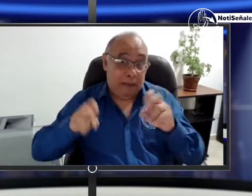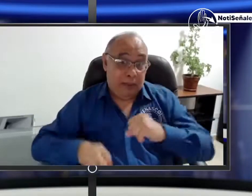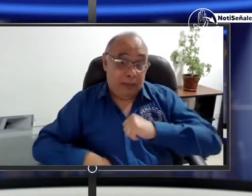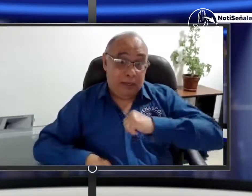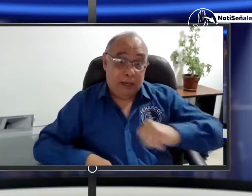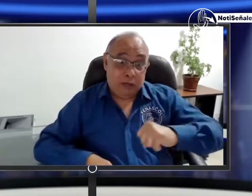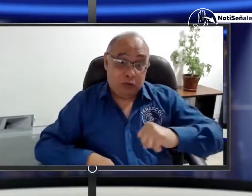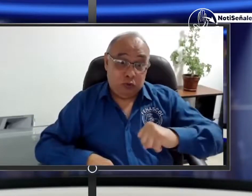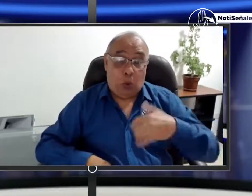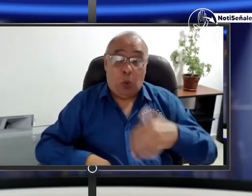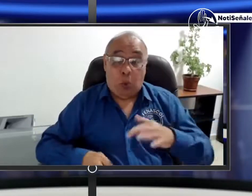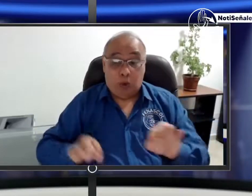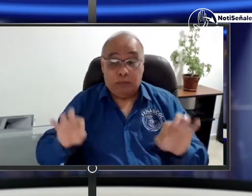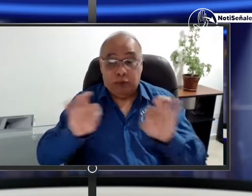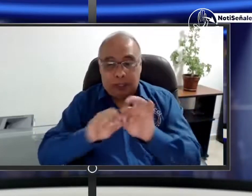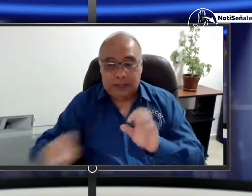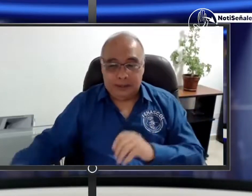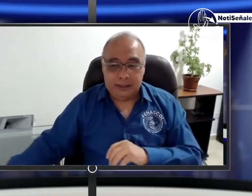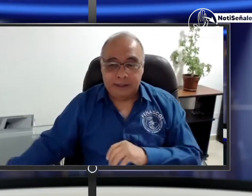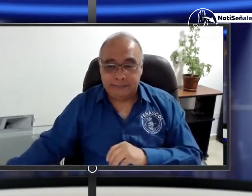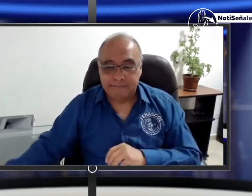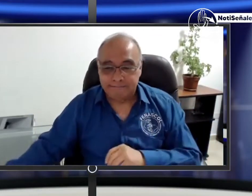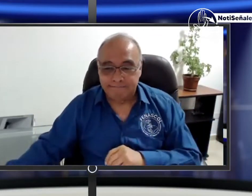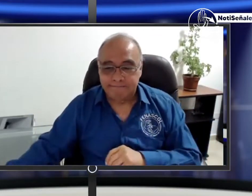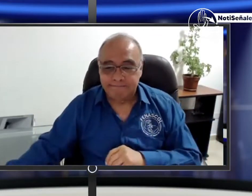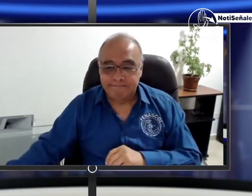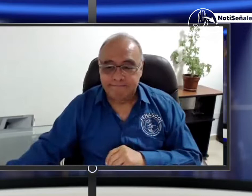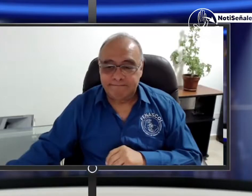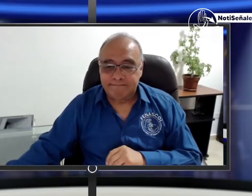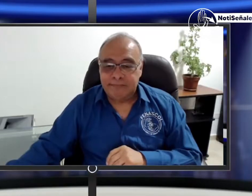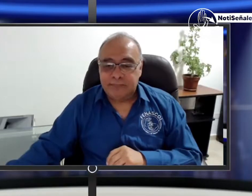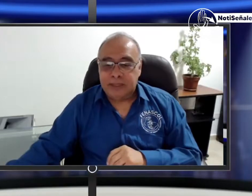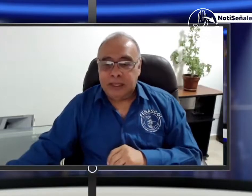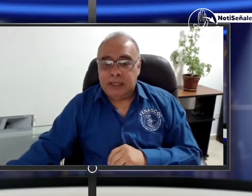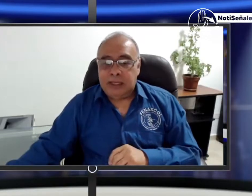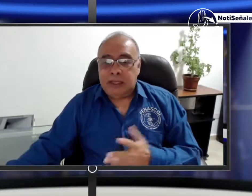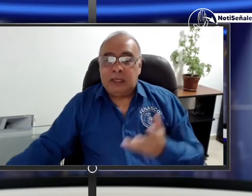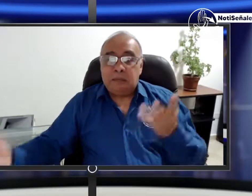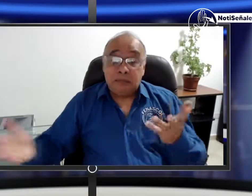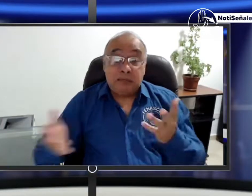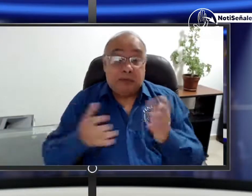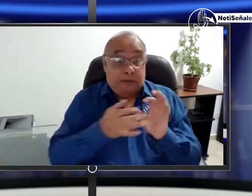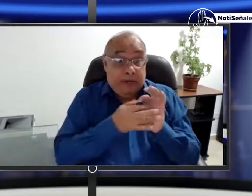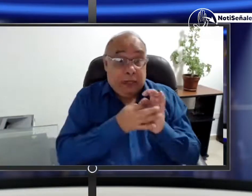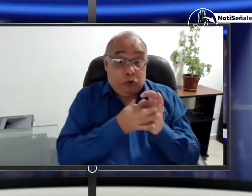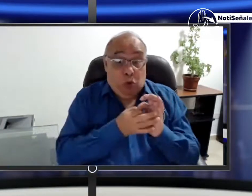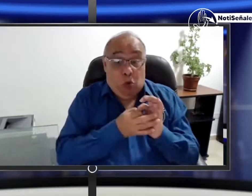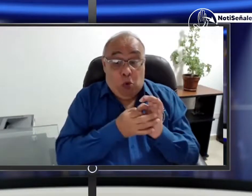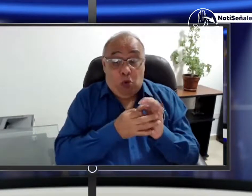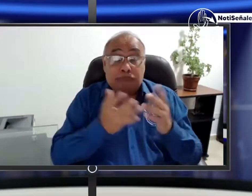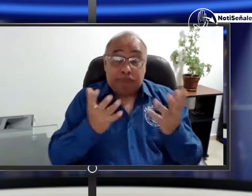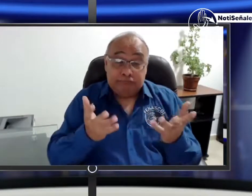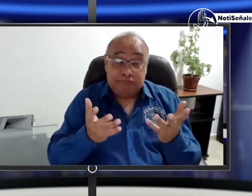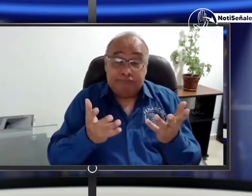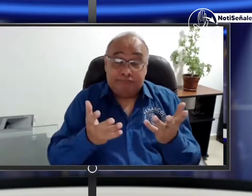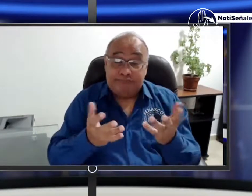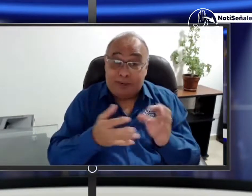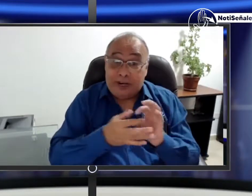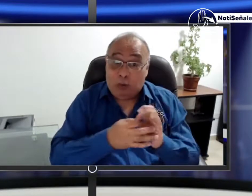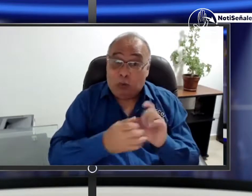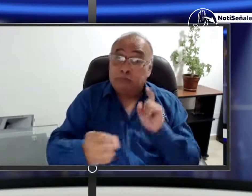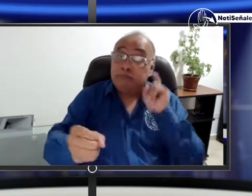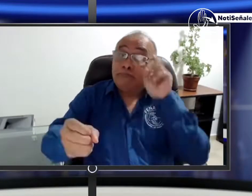teniendo en cuenta la convención de los derechos de las personas con discapacidad dada por la onu que es muy importante